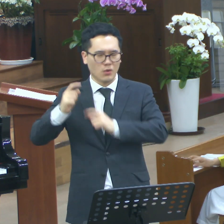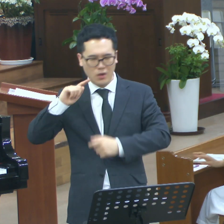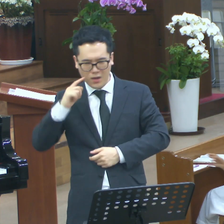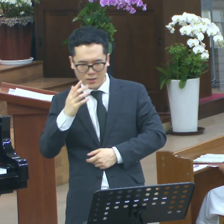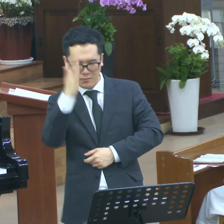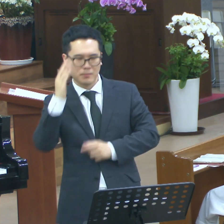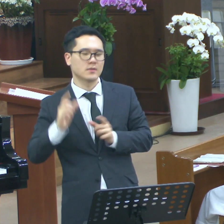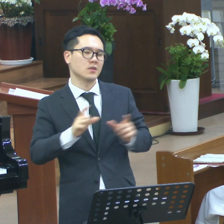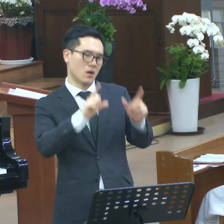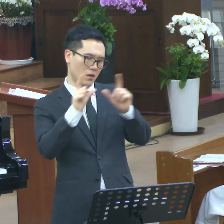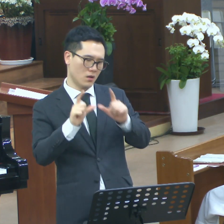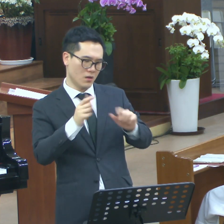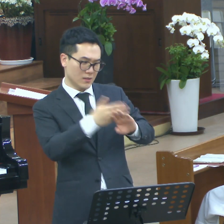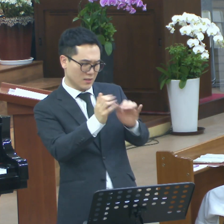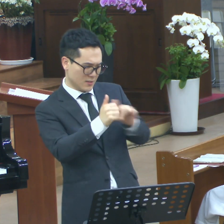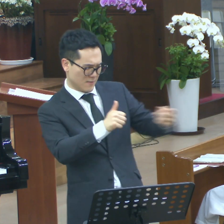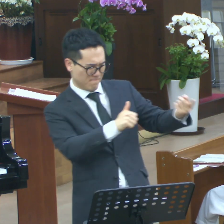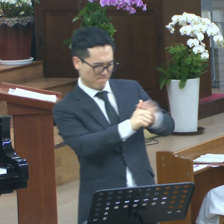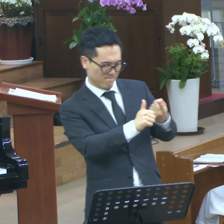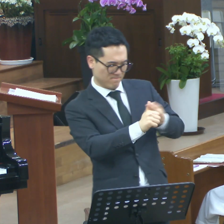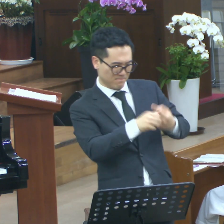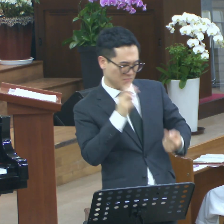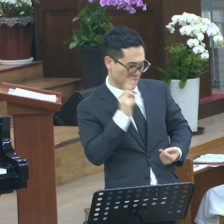잘 버텨야지. 이 믿음을 가지고